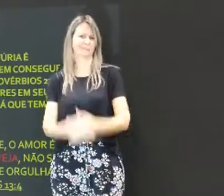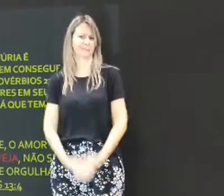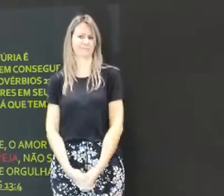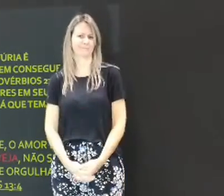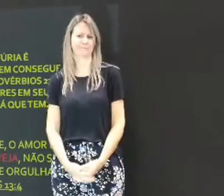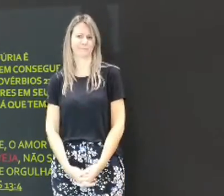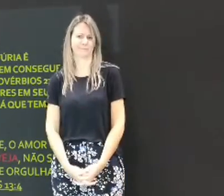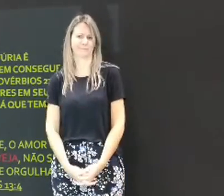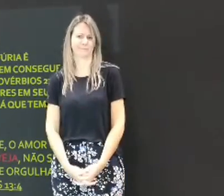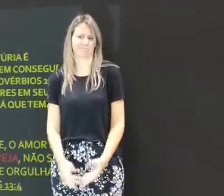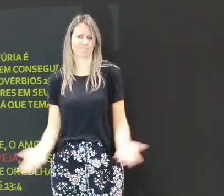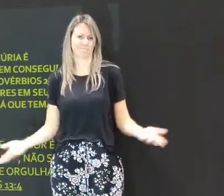bobagem.